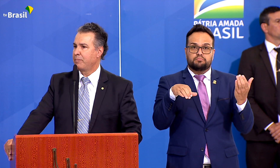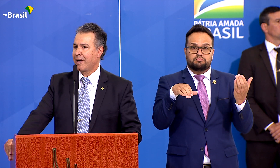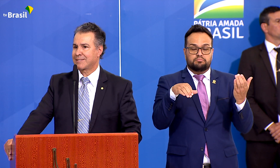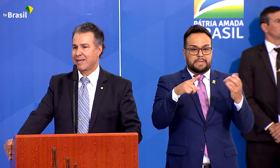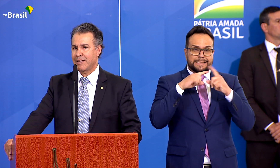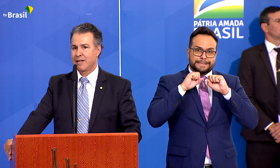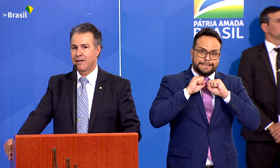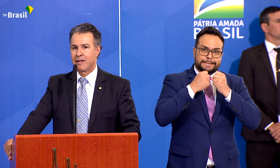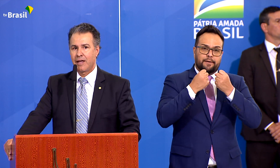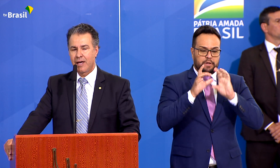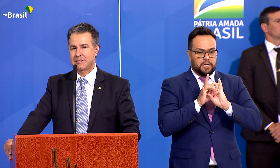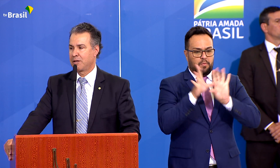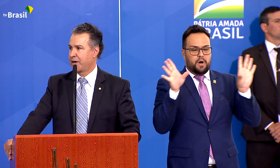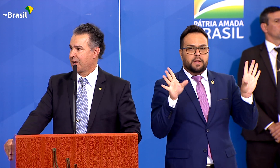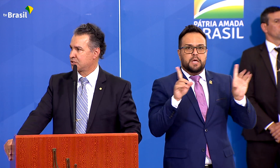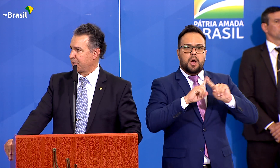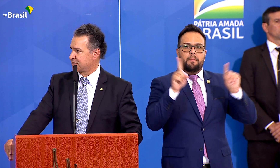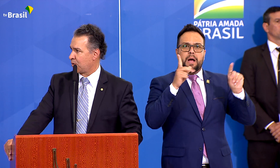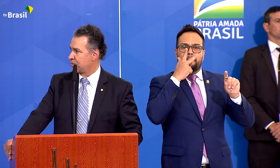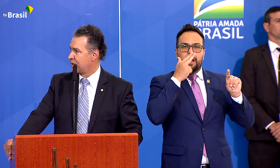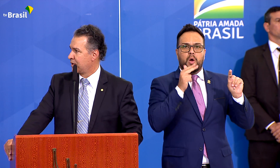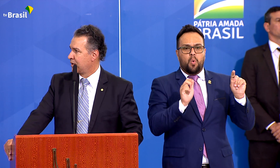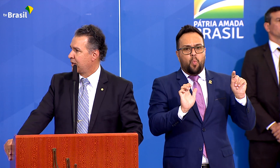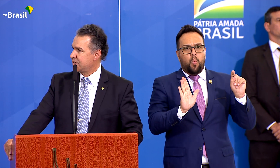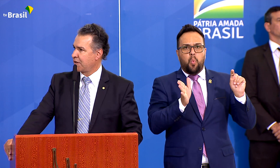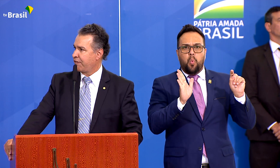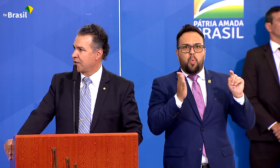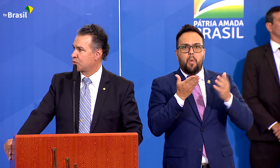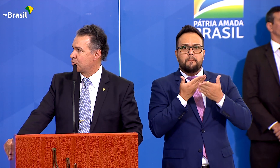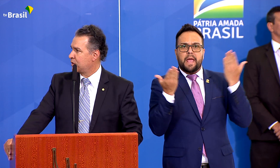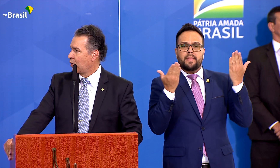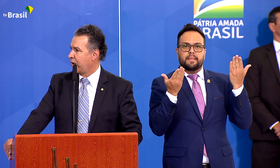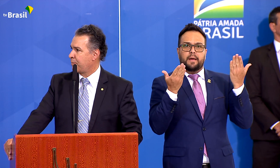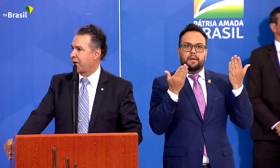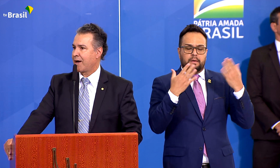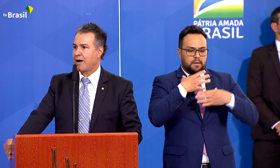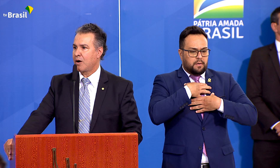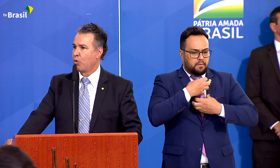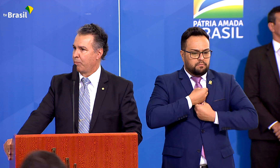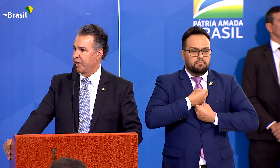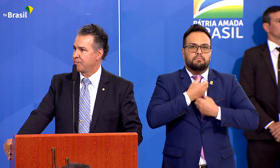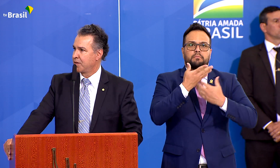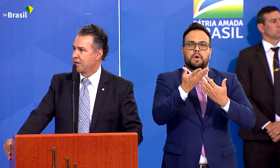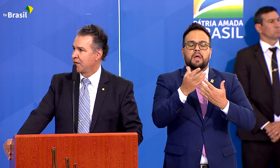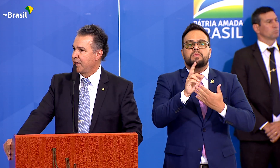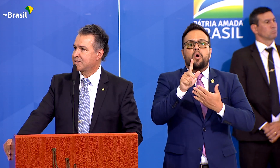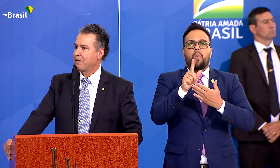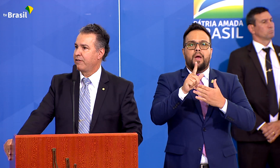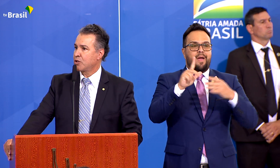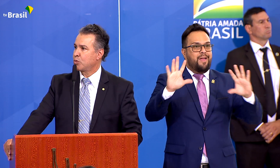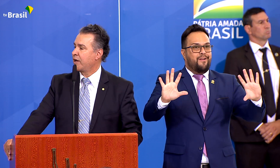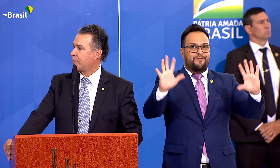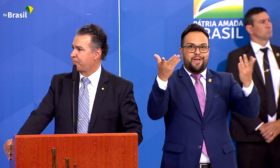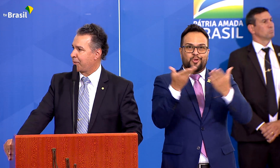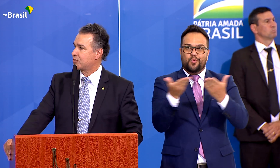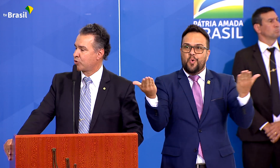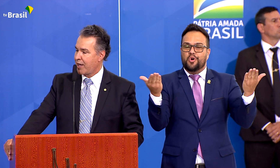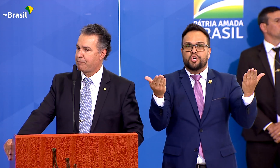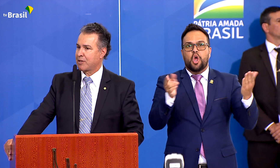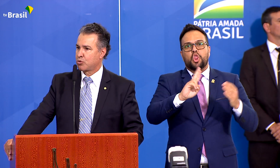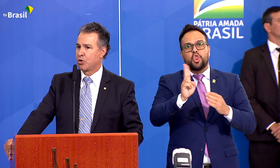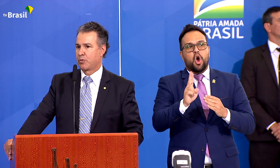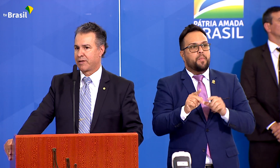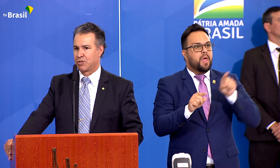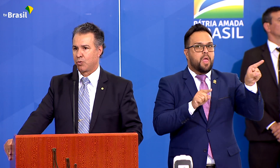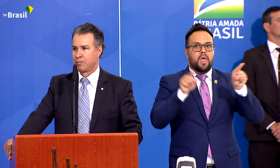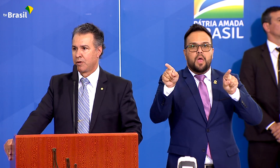e ameaçada essa liberdade de expressão esse evento não é o Uber esse evento era